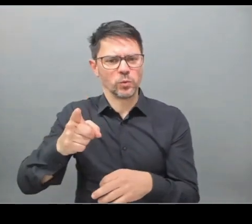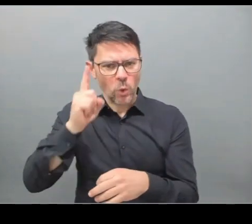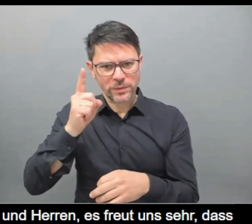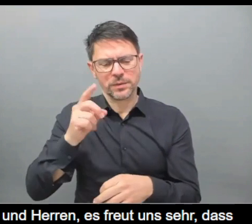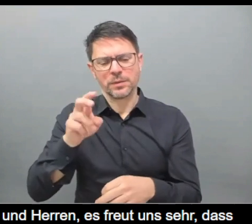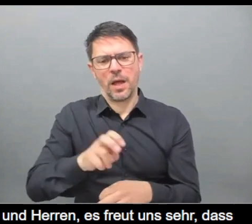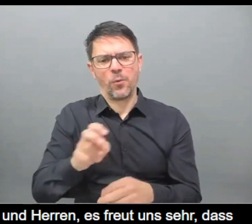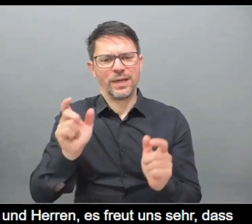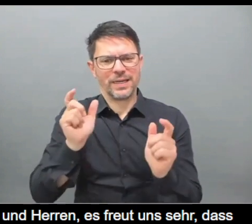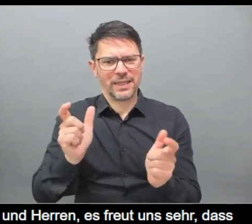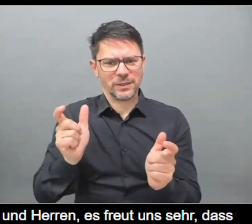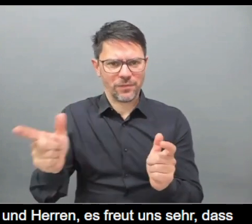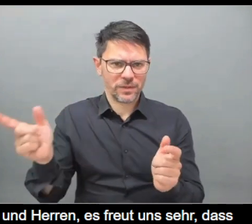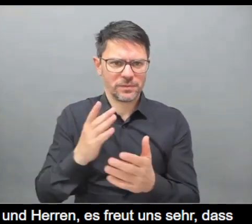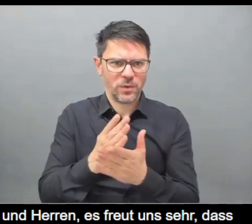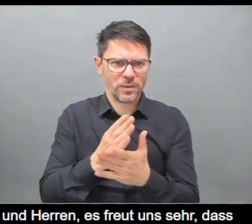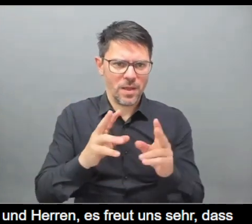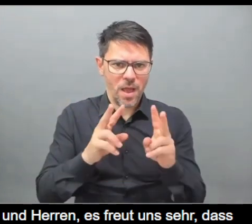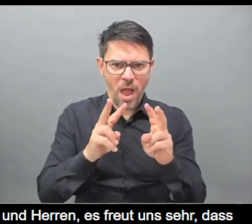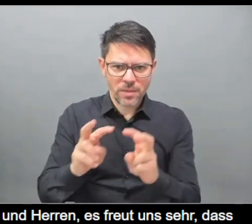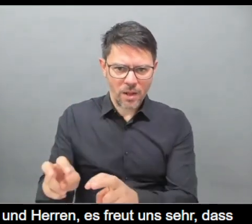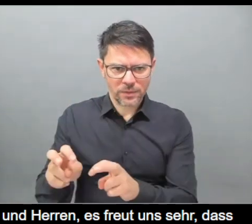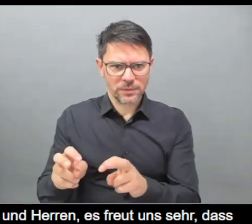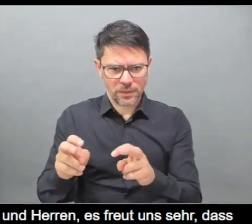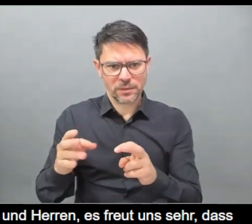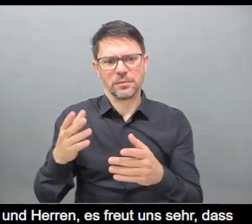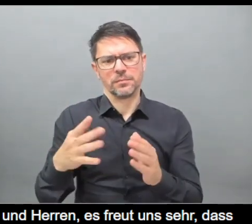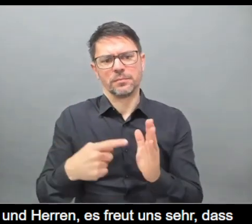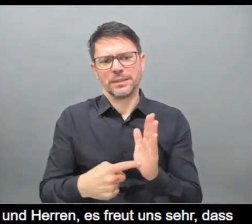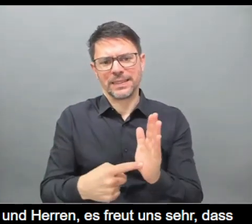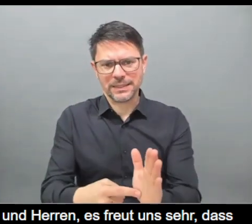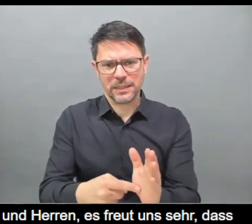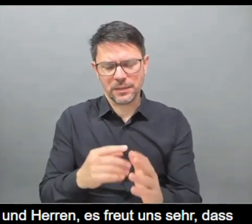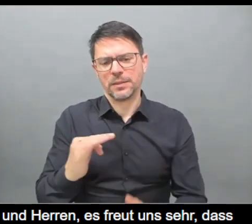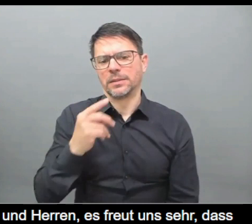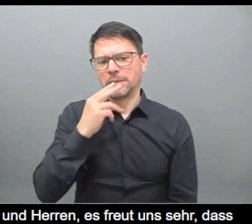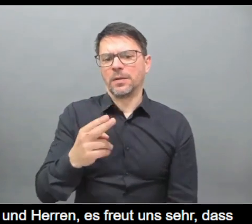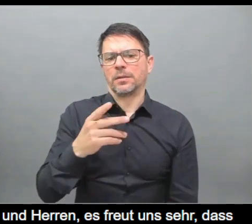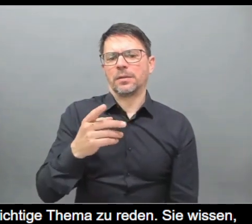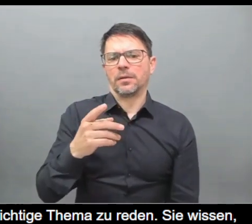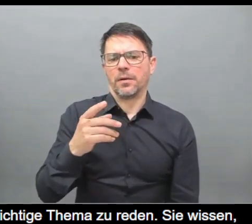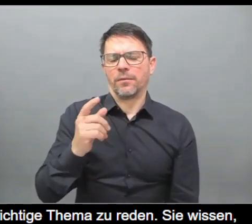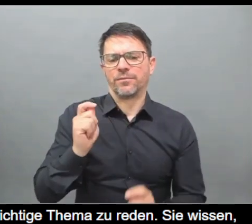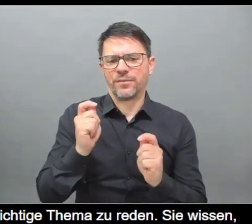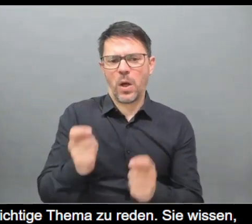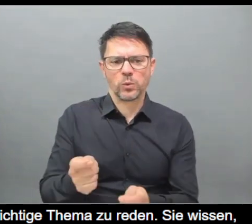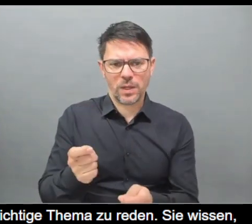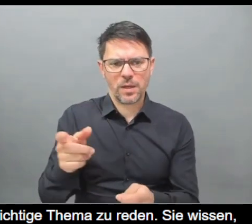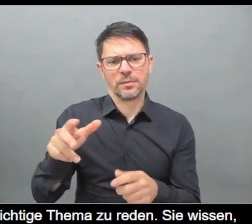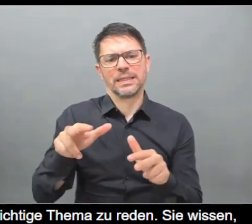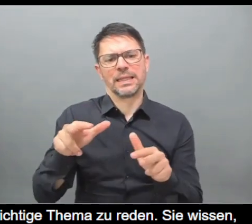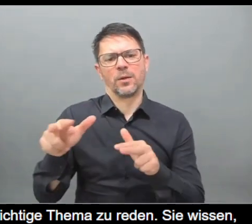umgesetzt werden. In Bayern würden 42 Krankenhäuser übrig bleiben, die eine vollumfängliche Versorgung